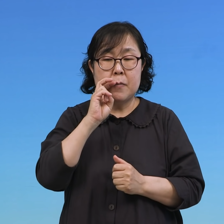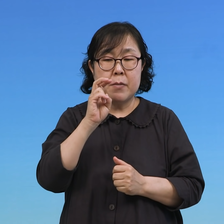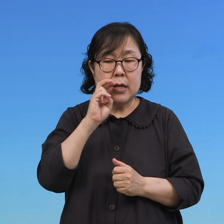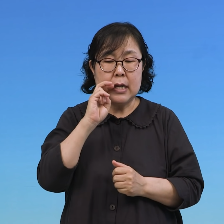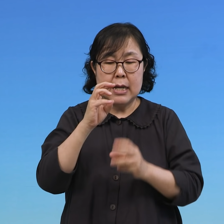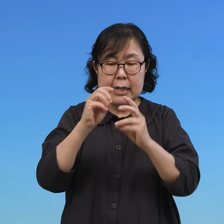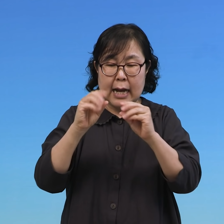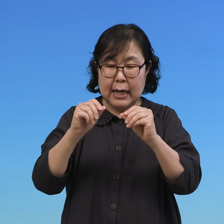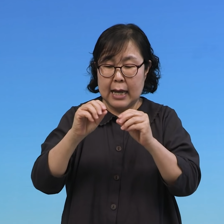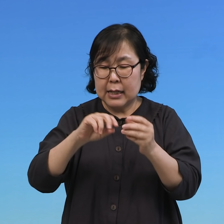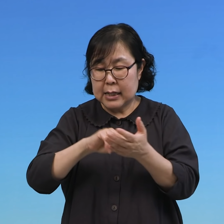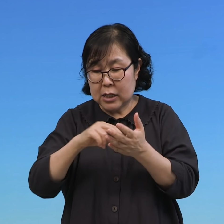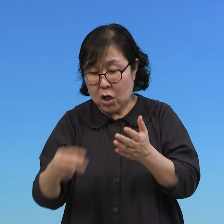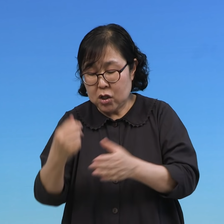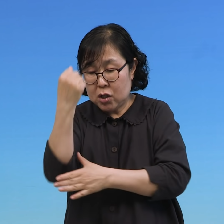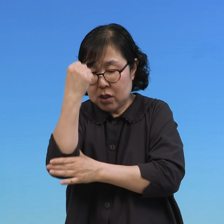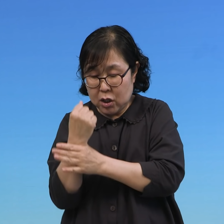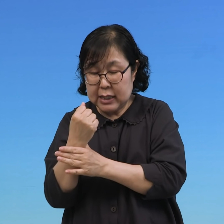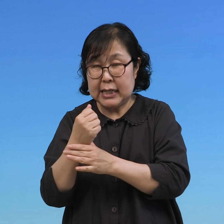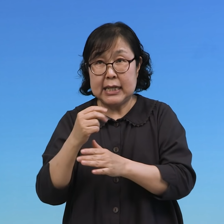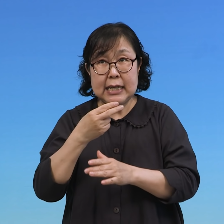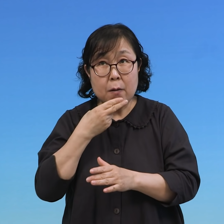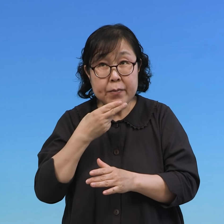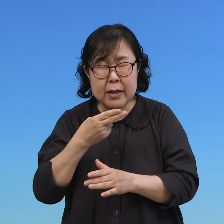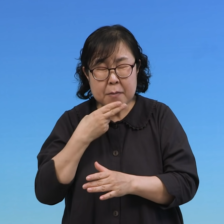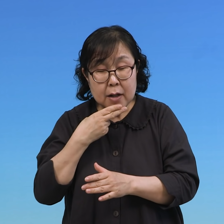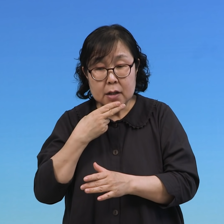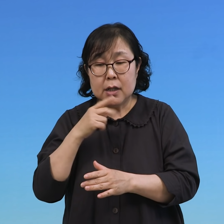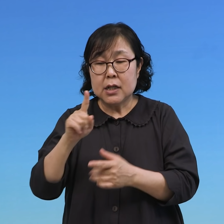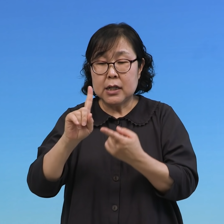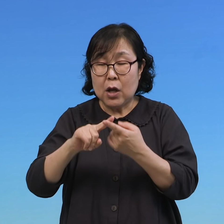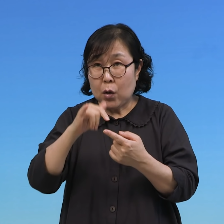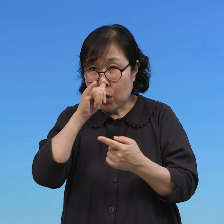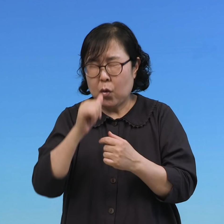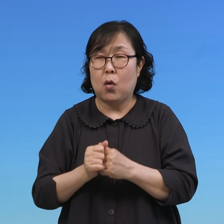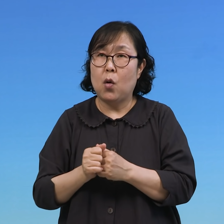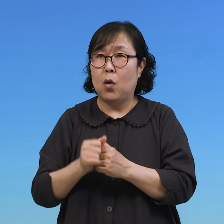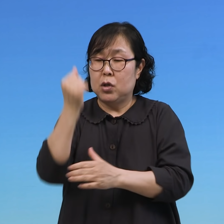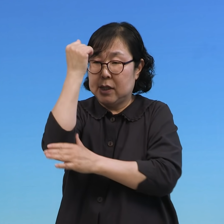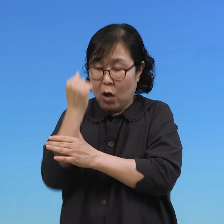밀이 땅에 떨어져 죽지 않으면 한 알 그대로 있고 죽으면 많은 열매를 맺느니라.